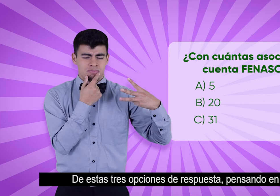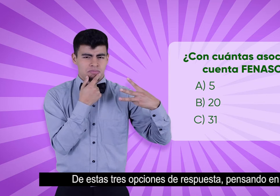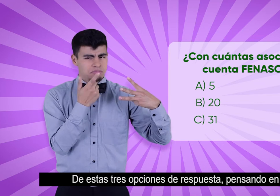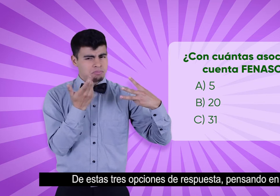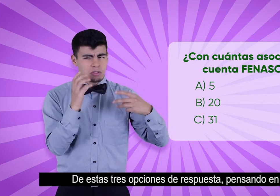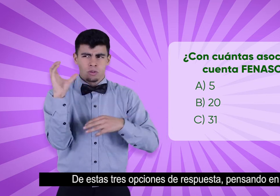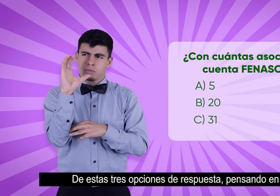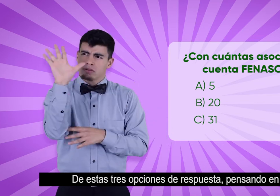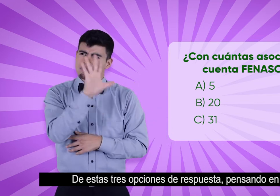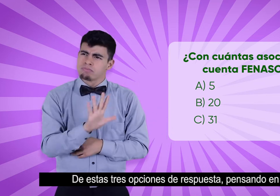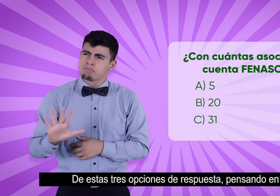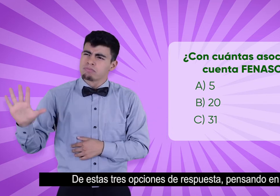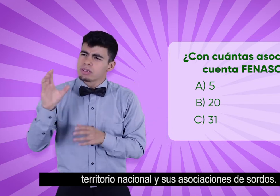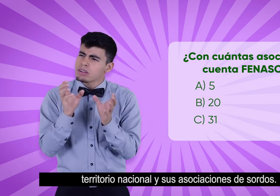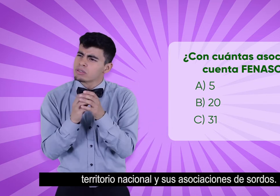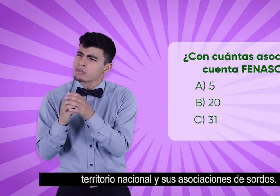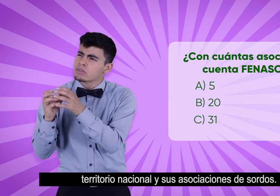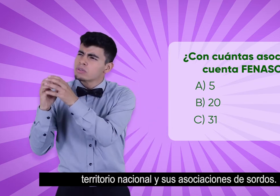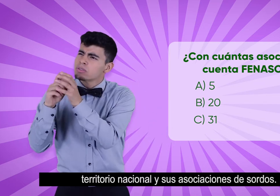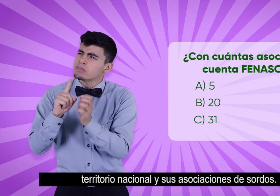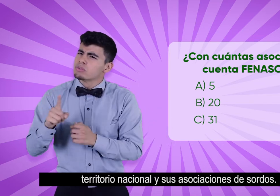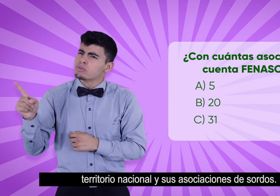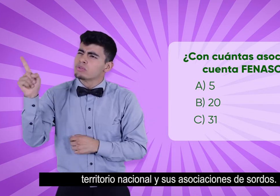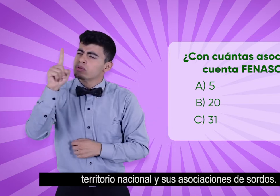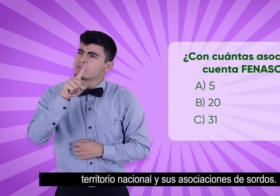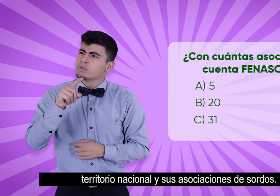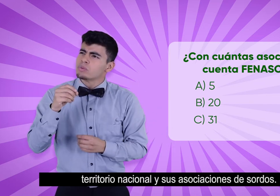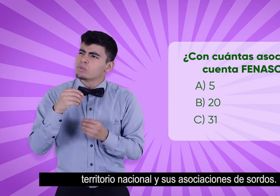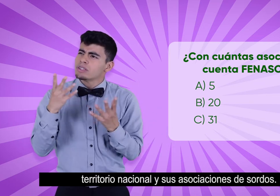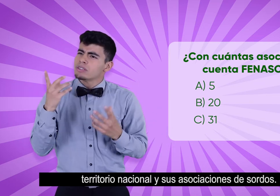respuesta, pensando en el territorio nacional y sus asociaciones de sordos...